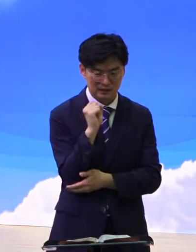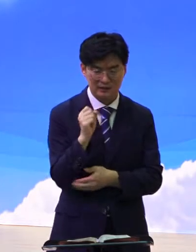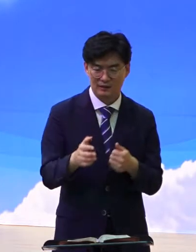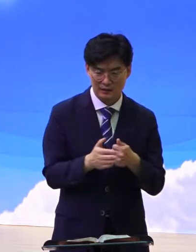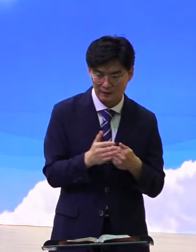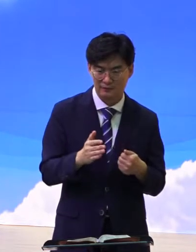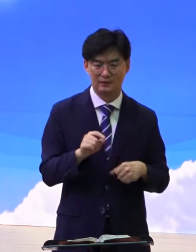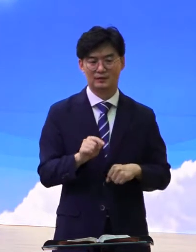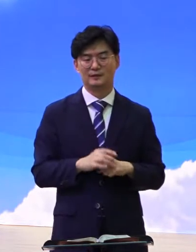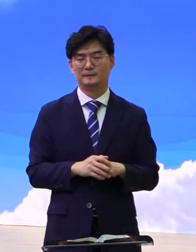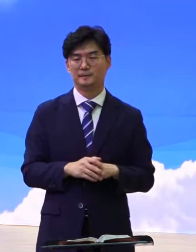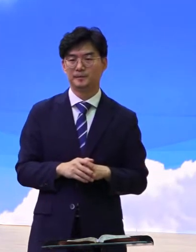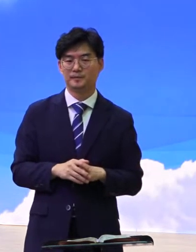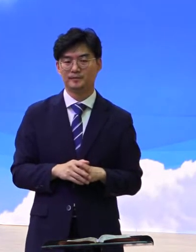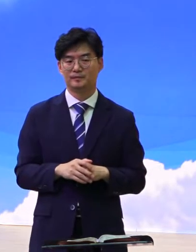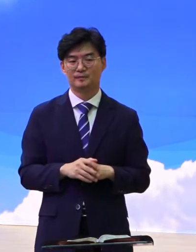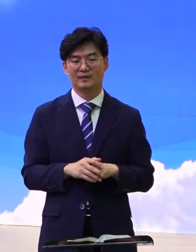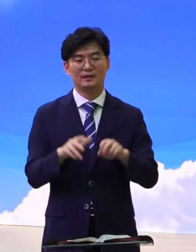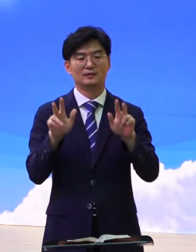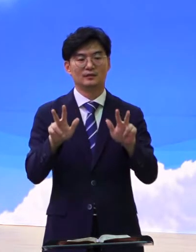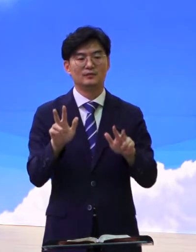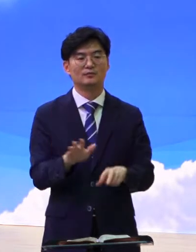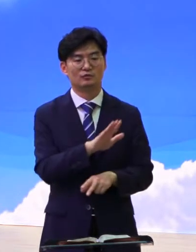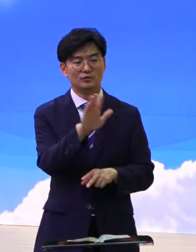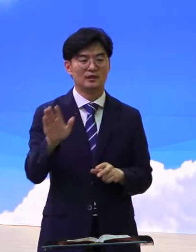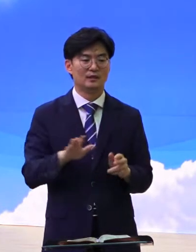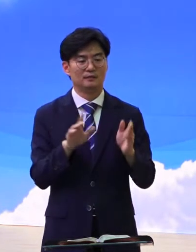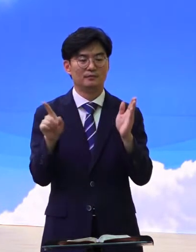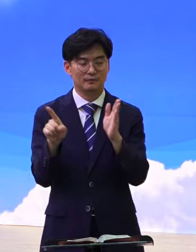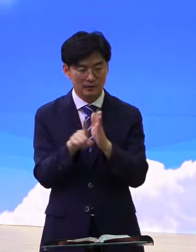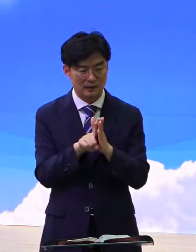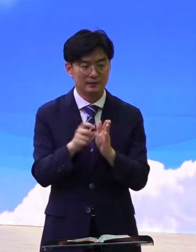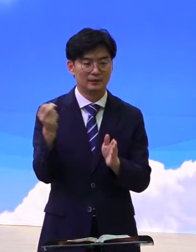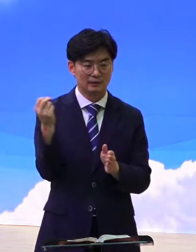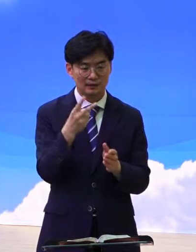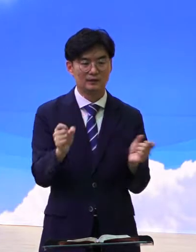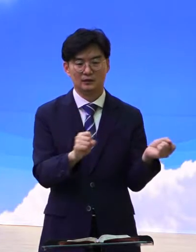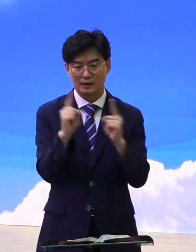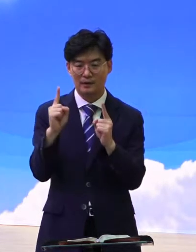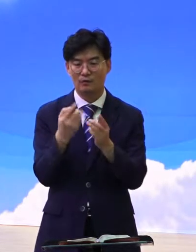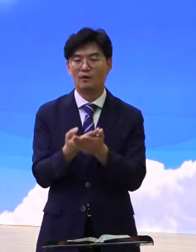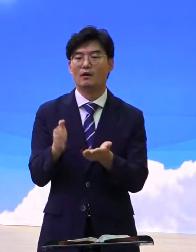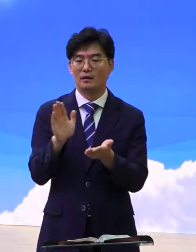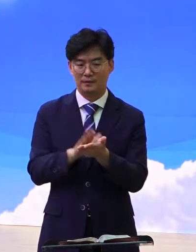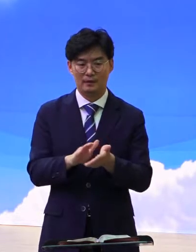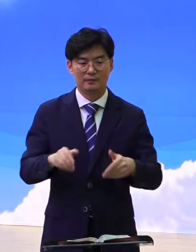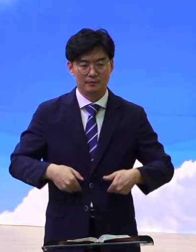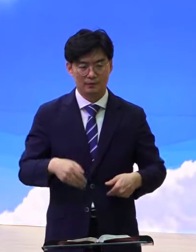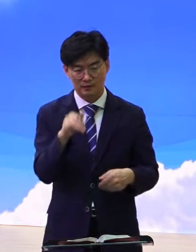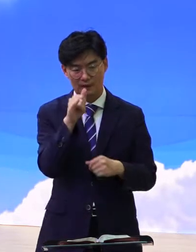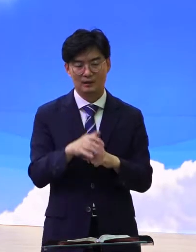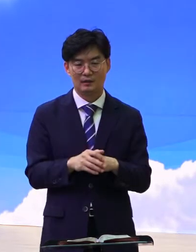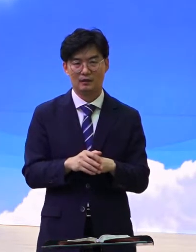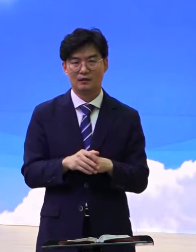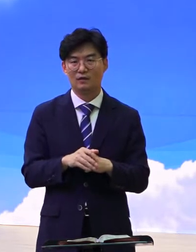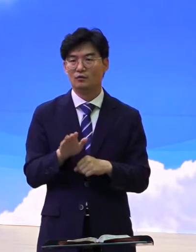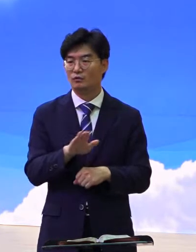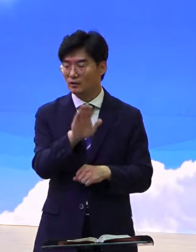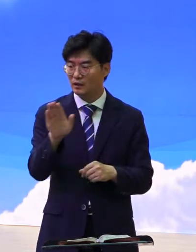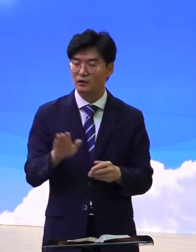때문입니다. 여러분, 이제 우리의 신앙을 회복할 때입니다. 우리 신앙을 깨울 때입니다. 우리 주님께로